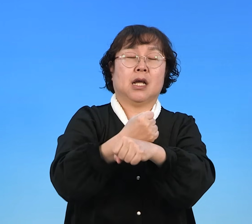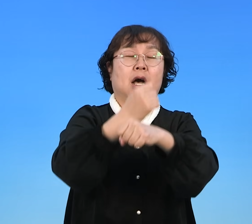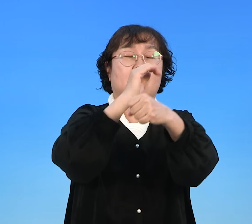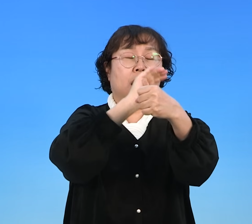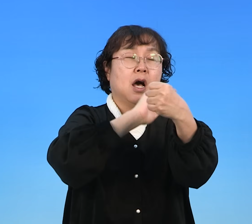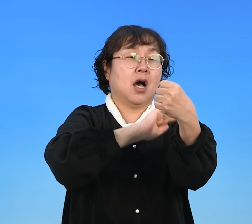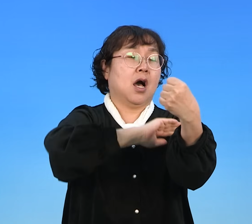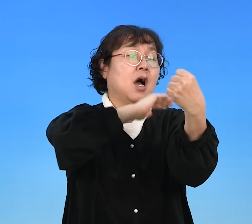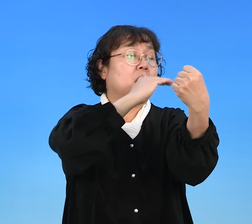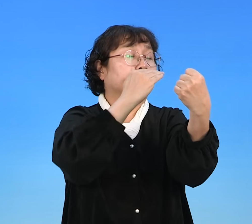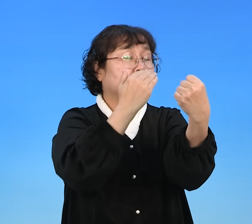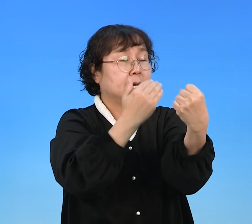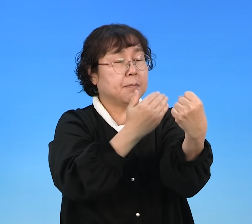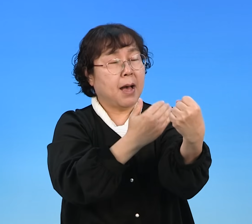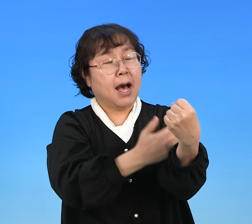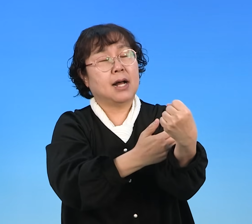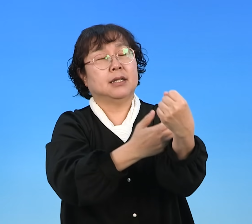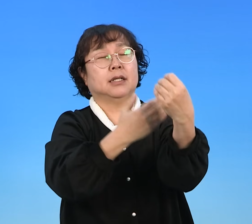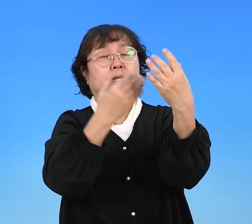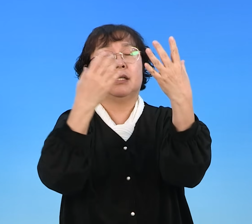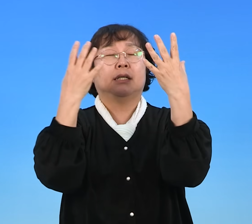능력이 많으시도다.